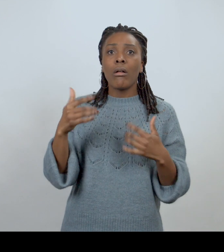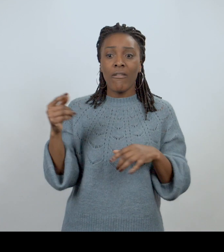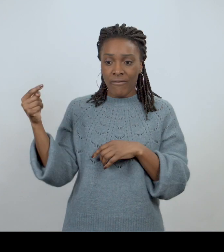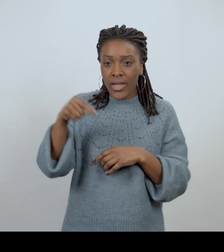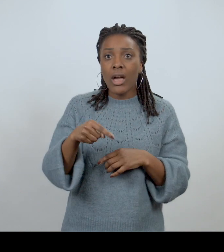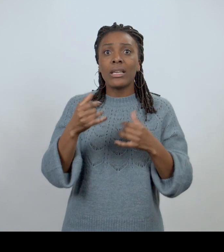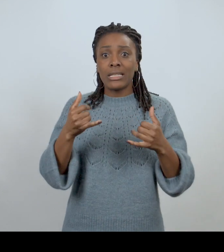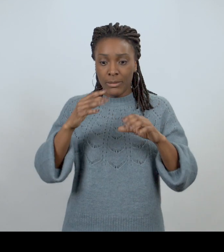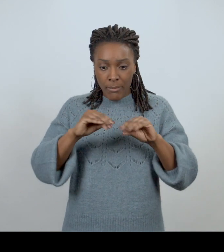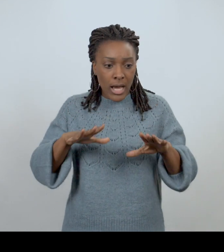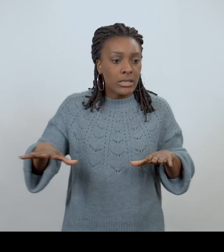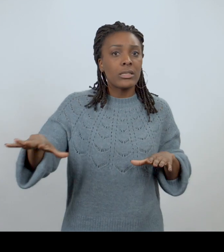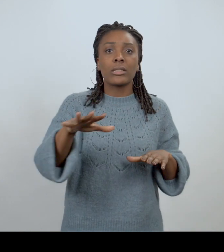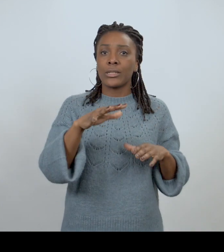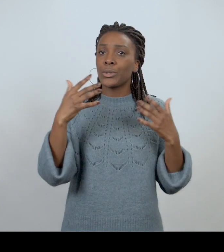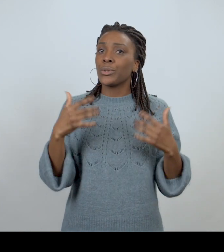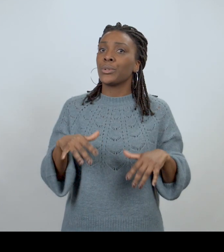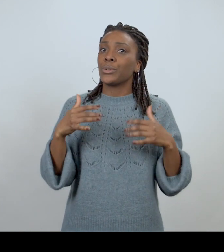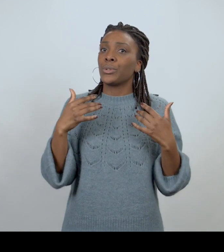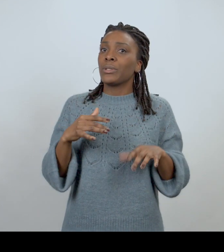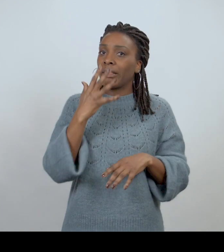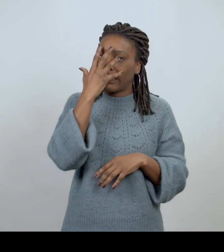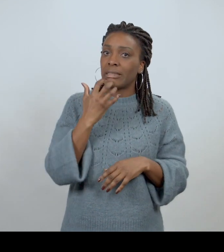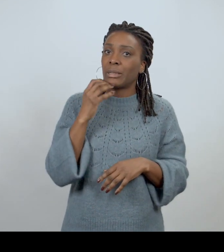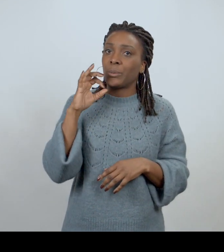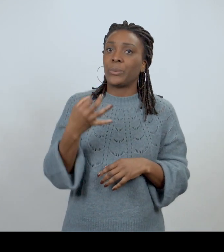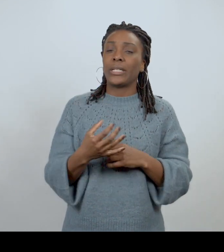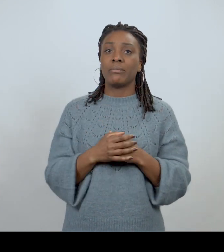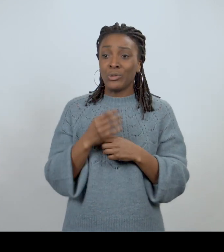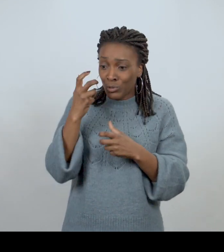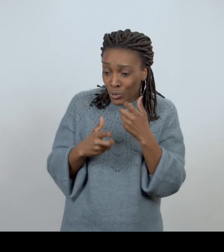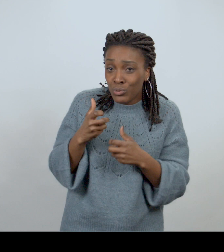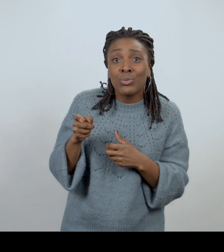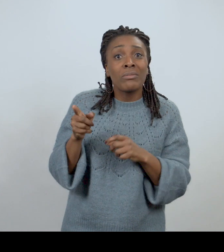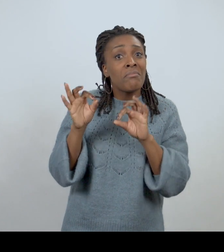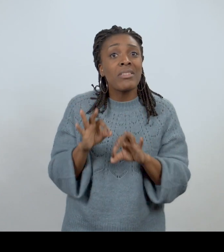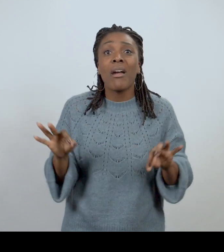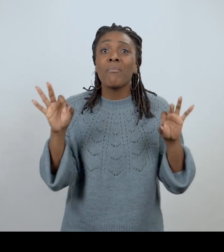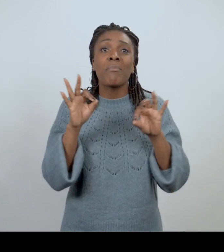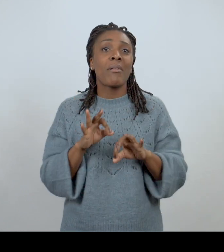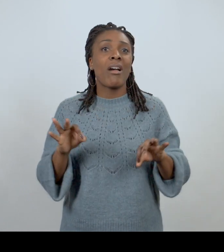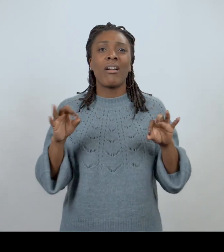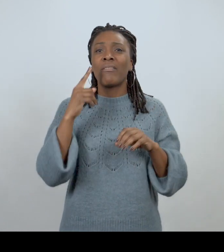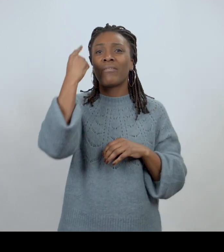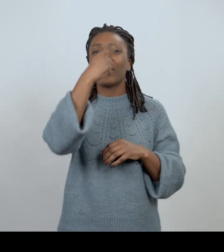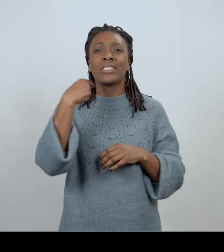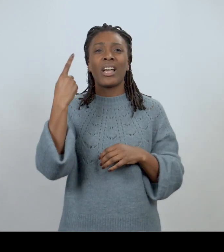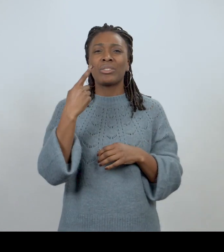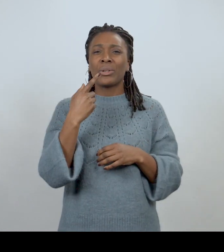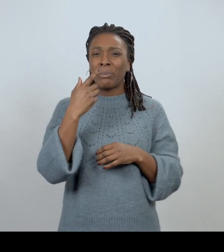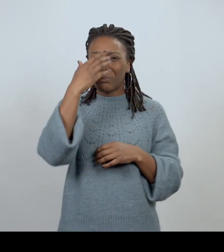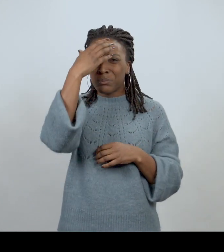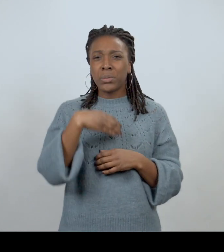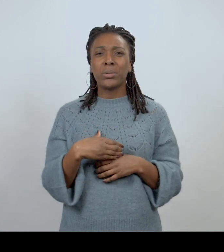à cet endroit pour une raison sérieuse. Il ne portait pas de chaussures. Il avait un visage